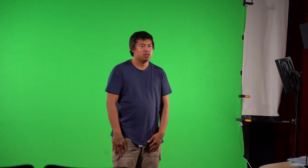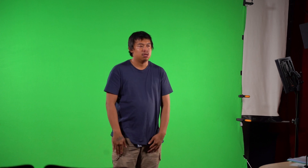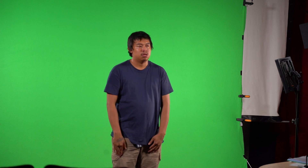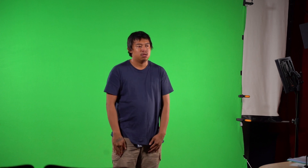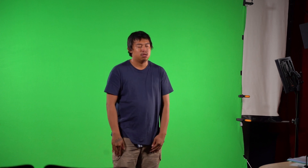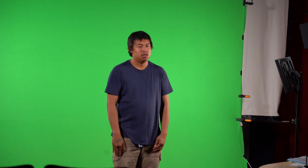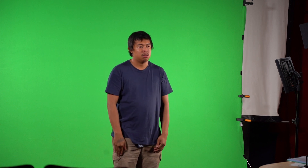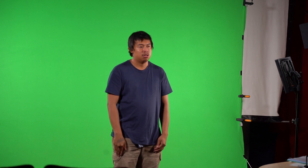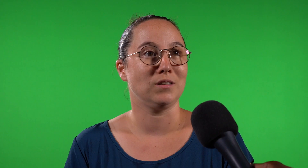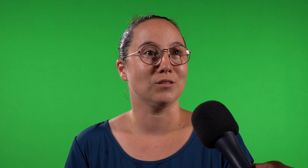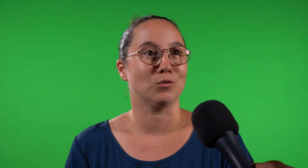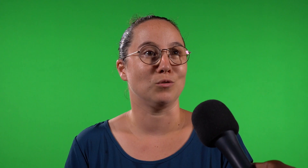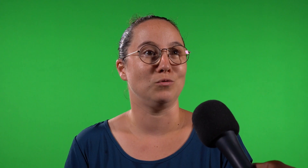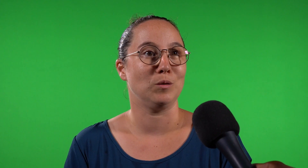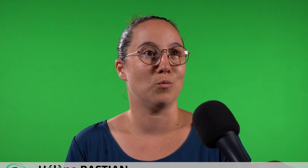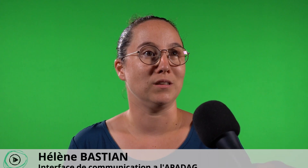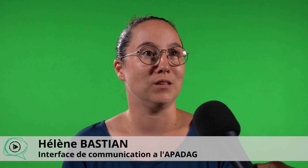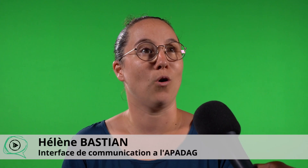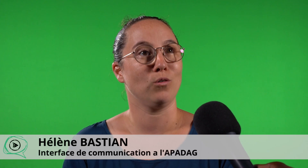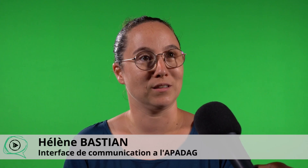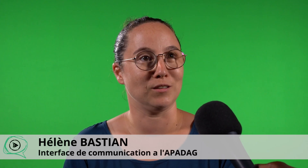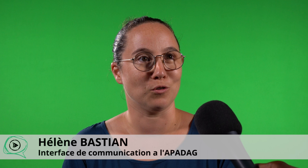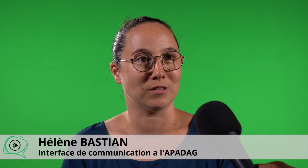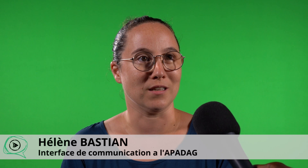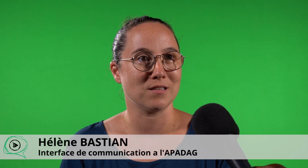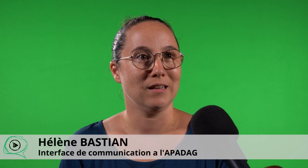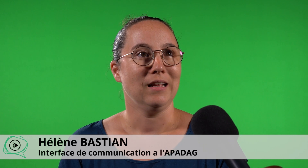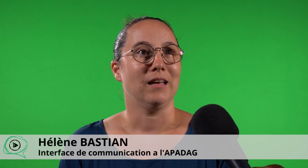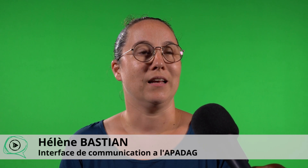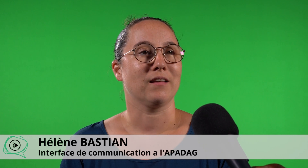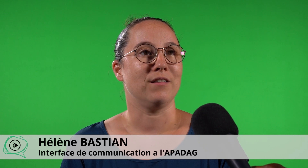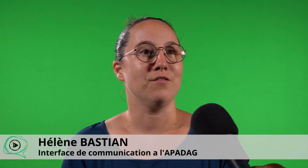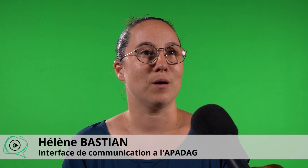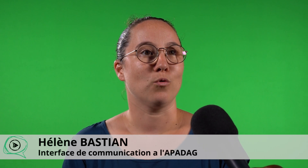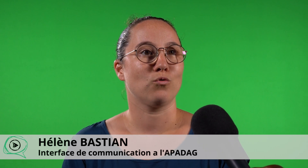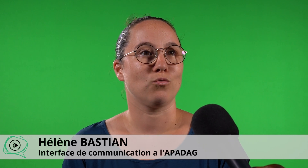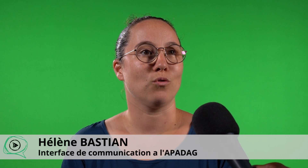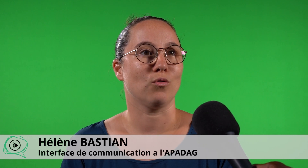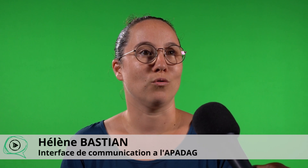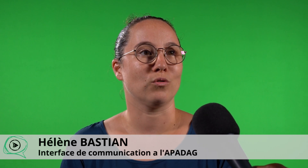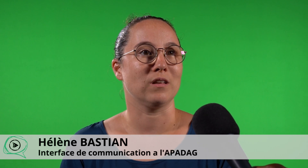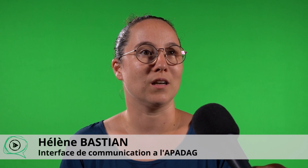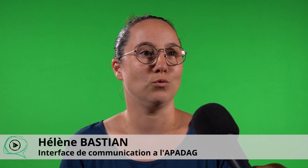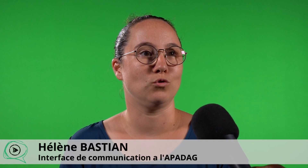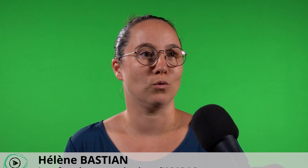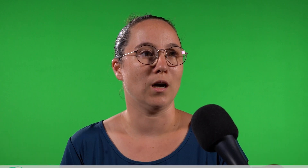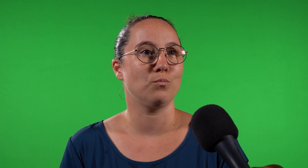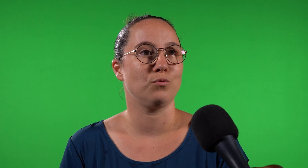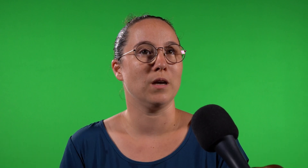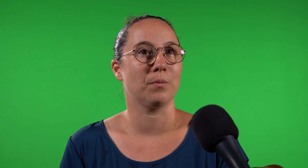à traduire les sous-titres du film Wani en langue des signes française et à travailler vraiment sur cette traduction-là, puis